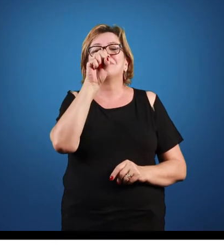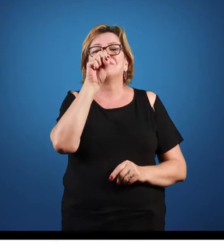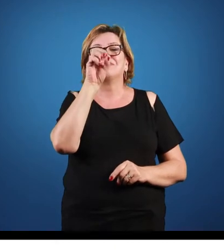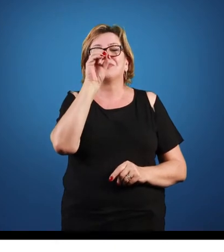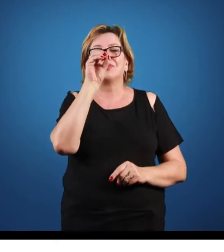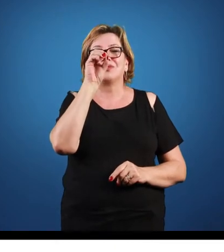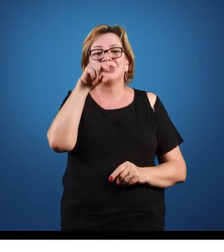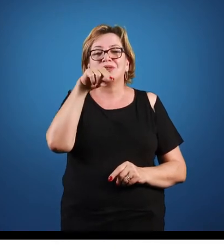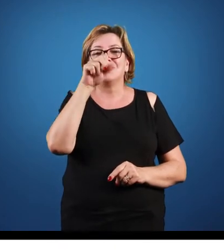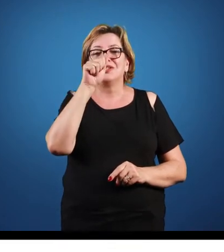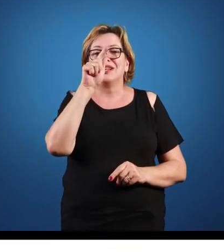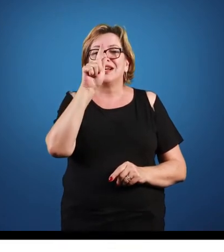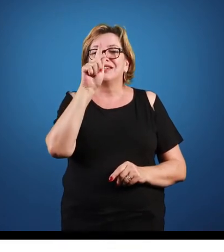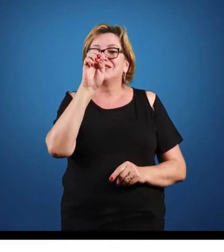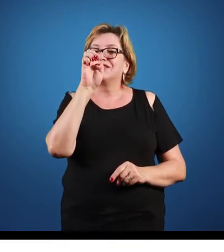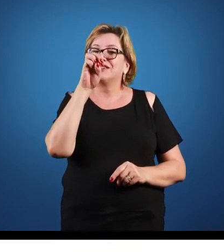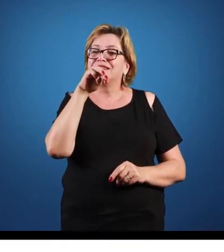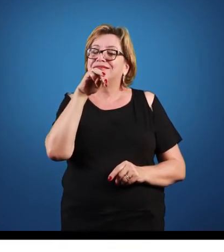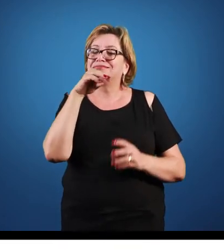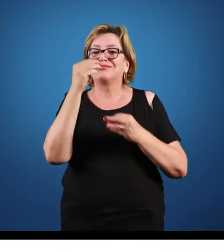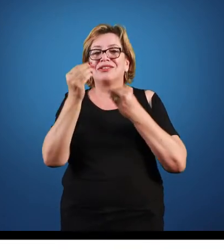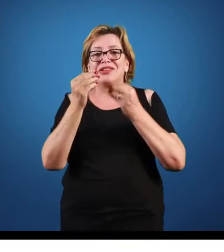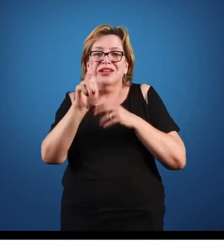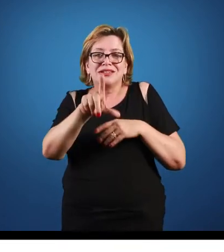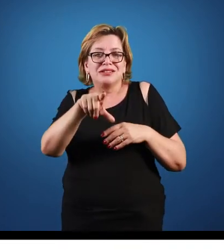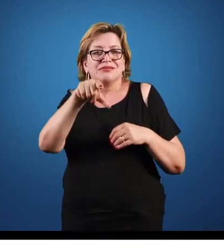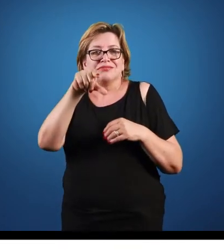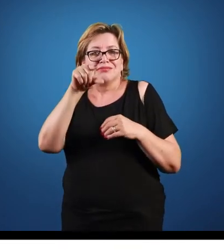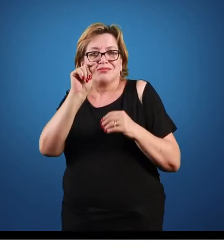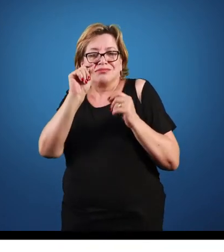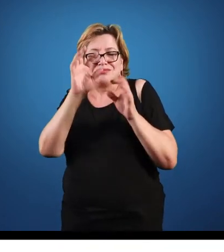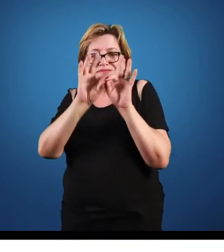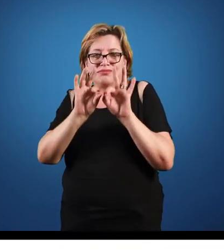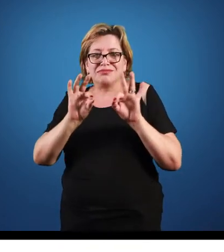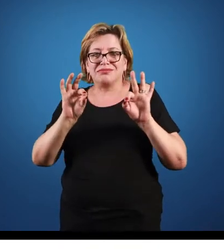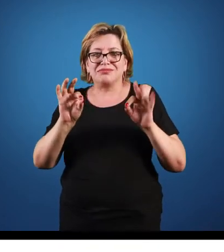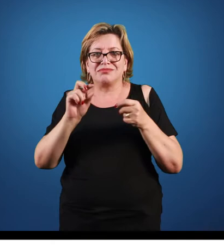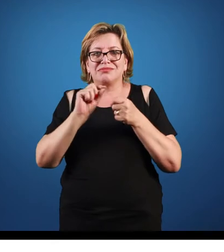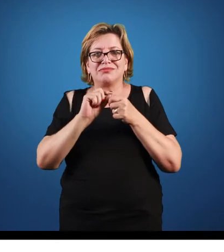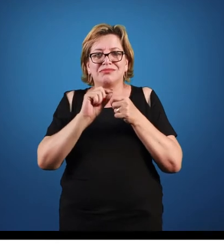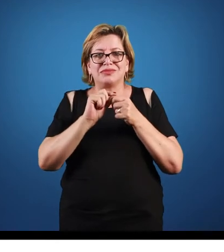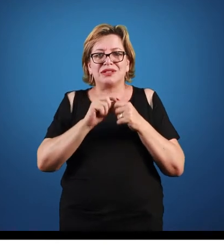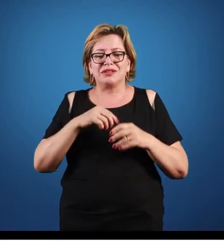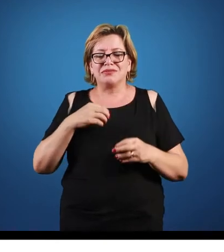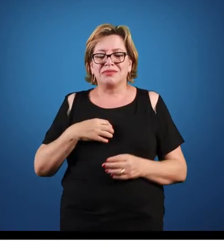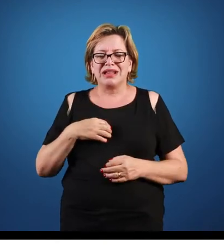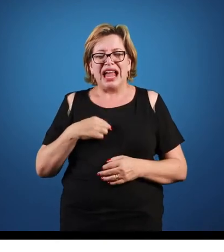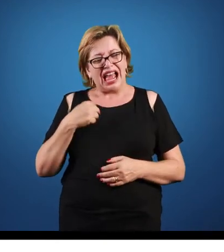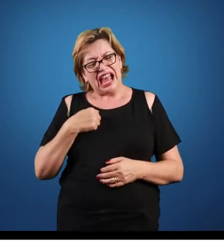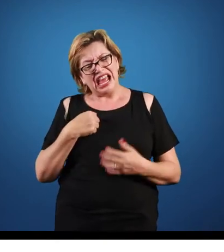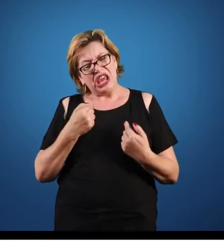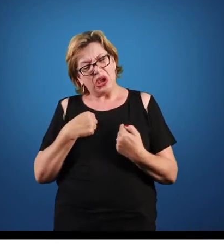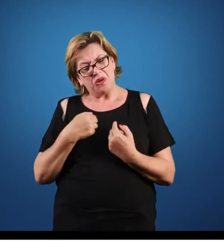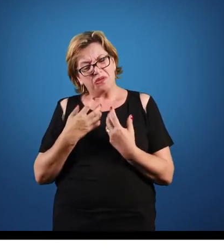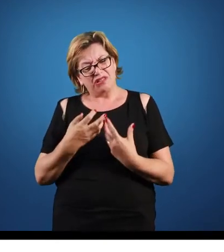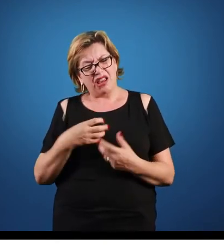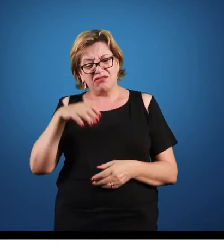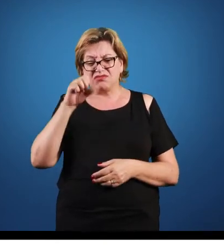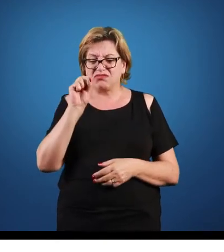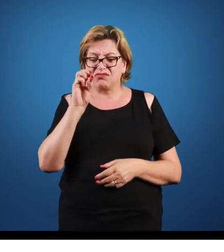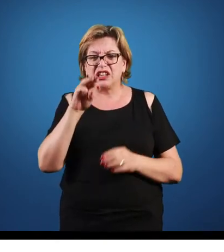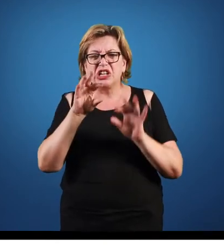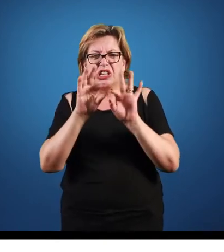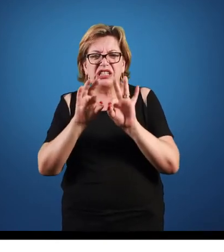cenário que você escolheu então se você aí você pode escolher de repente fazer uma coisa mais simples a eu quero fazer um stop motion bem simples vizinho não quero me